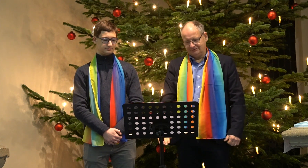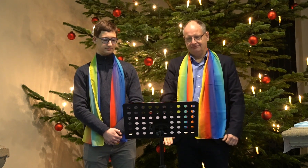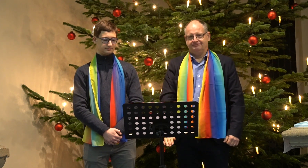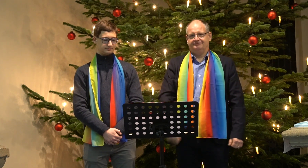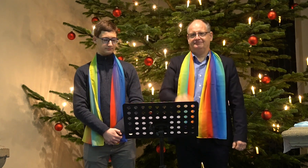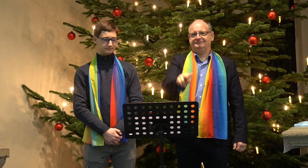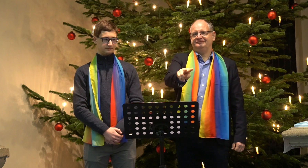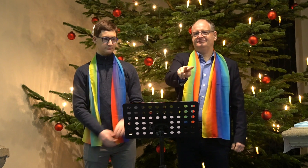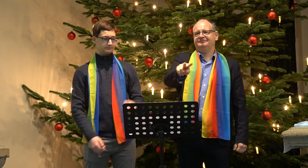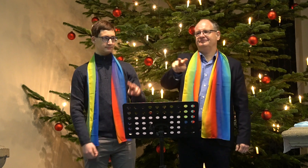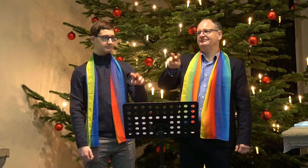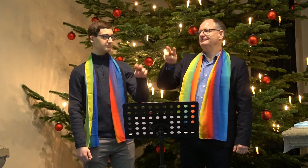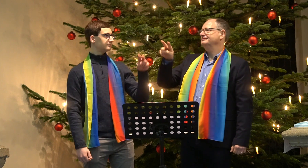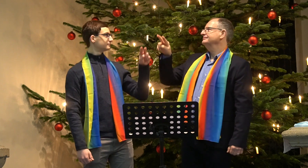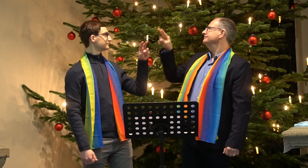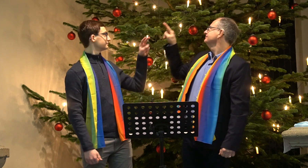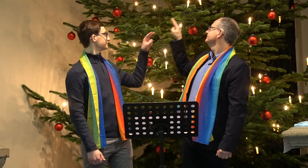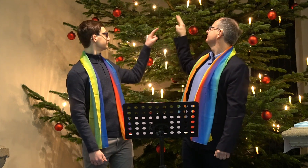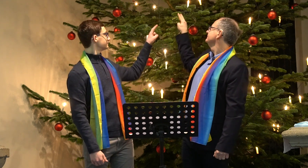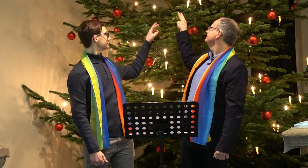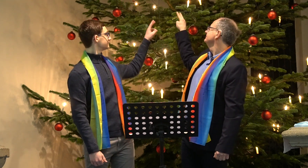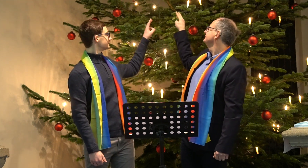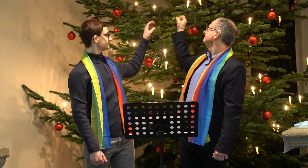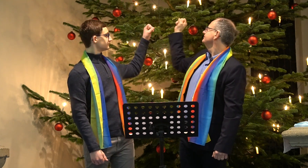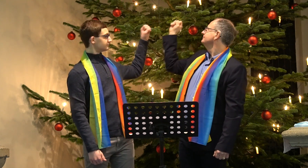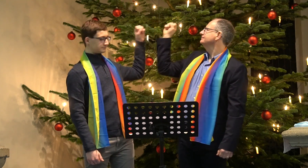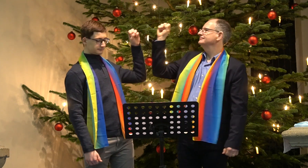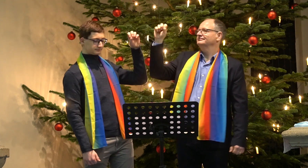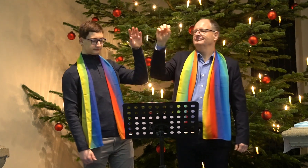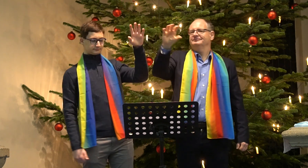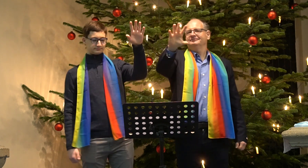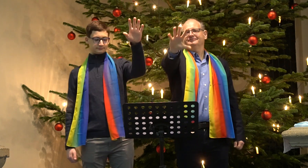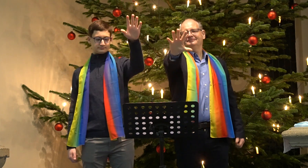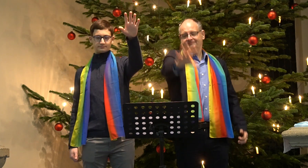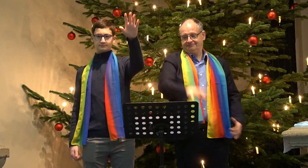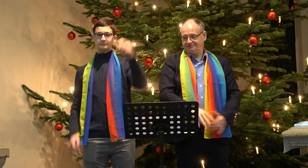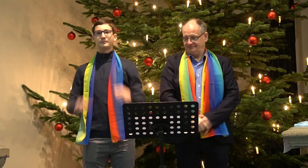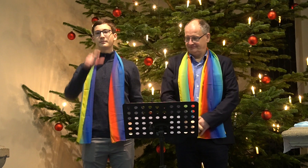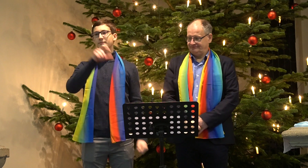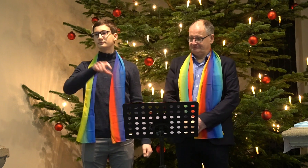lieb, groß und klein. Seht auf das Licht des